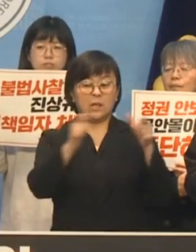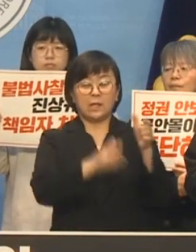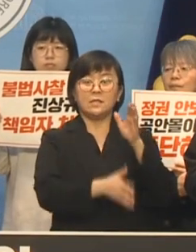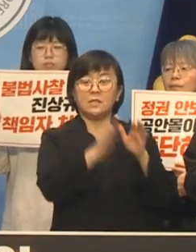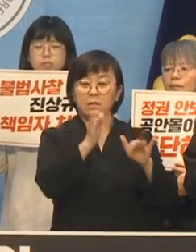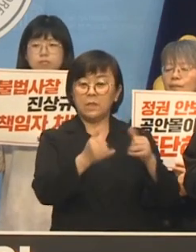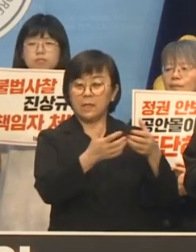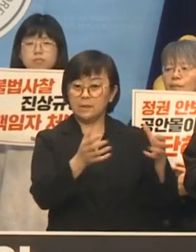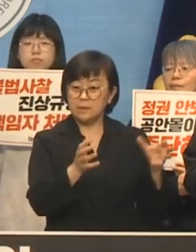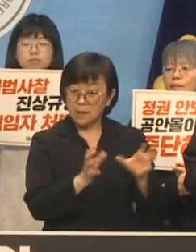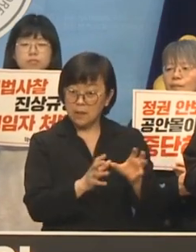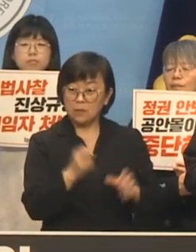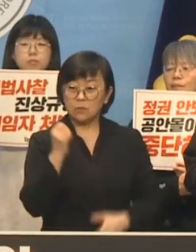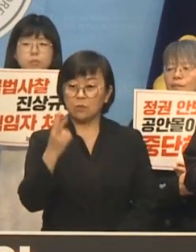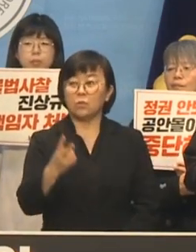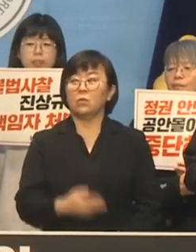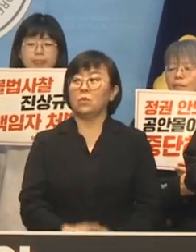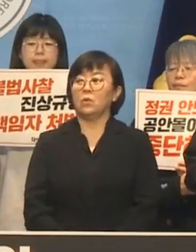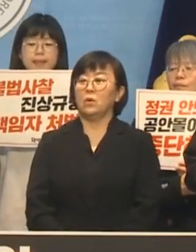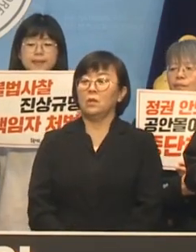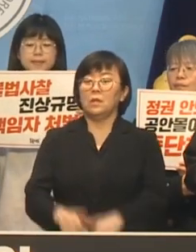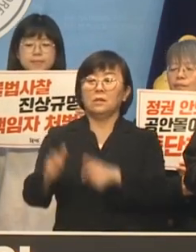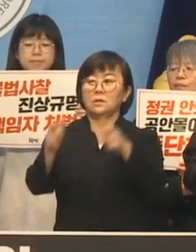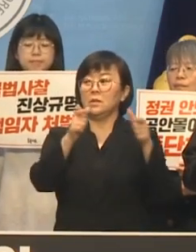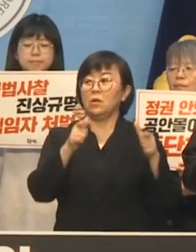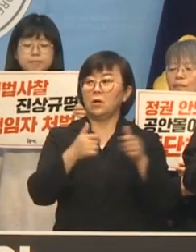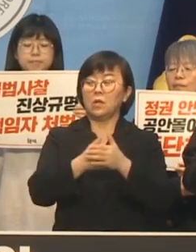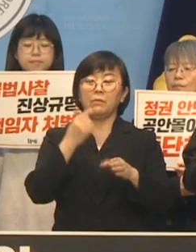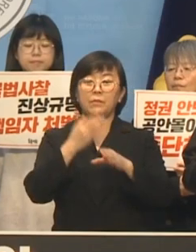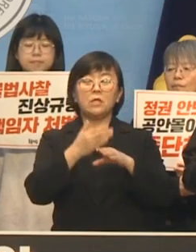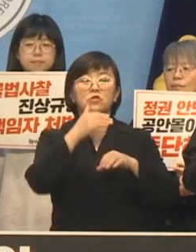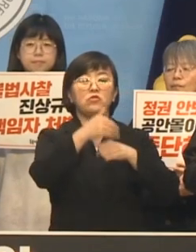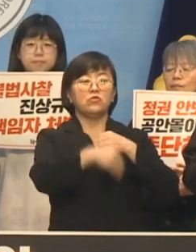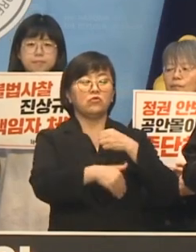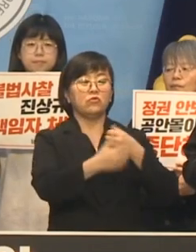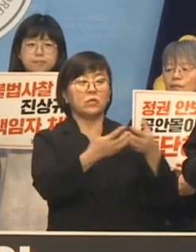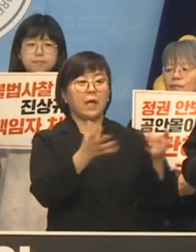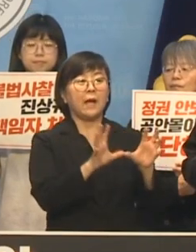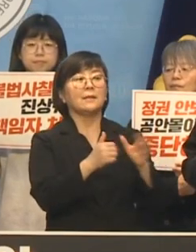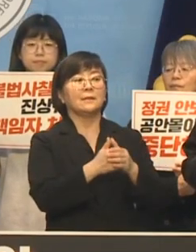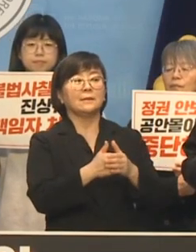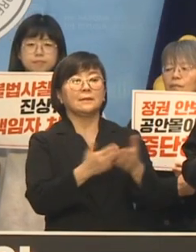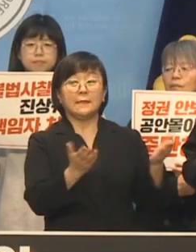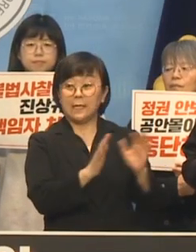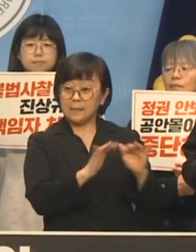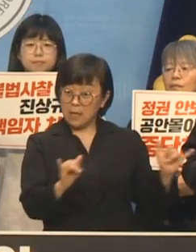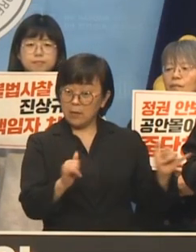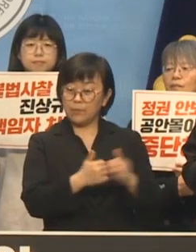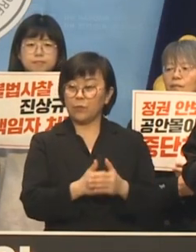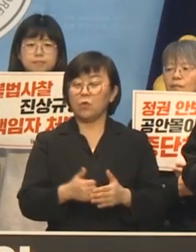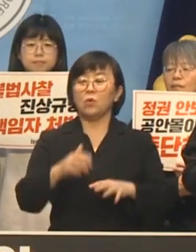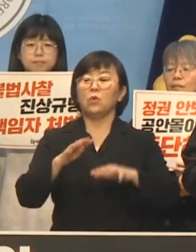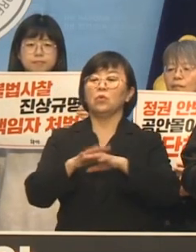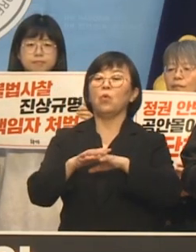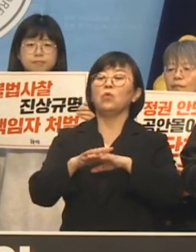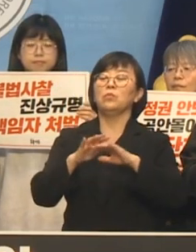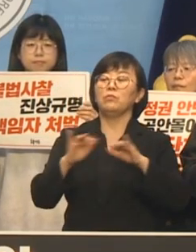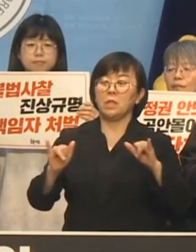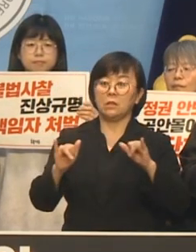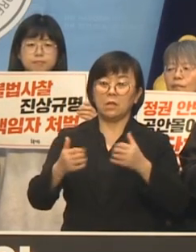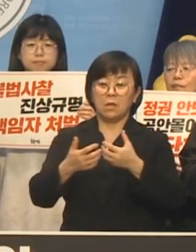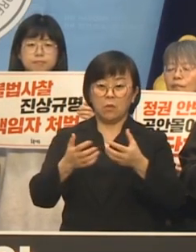시민단체 그리고 지역의 민주당 당직자 그리고 농민회